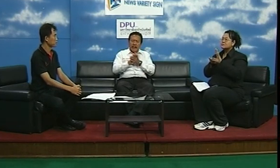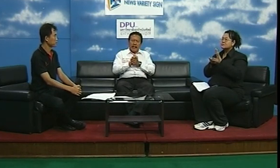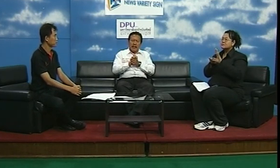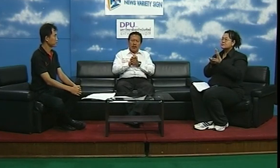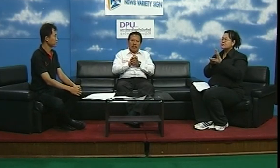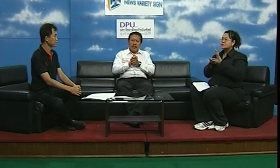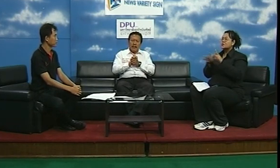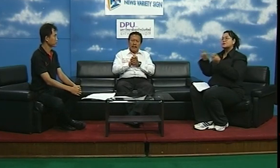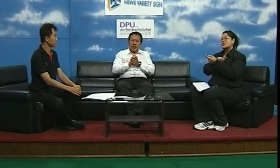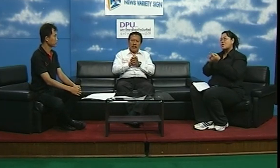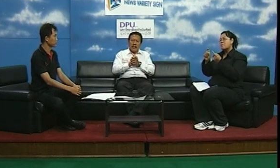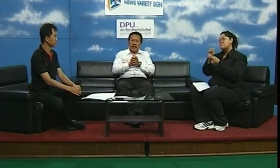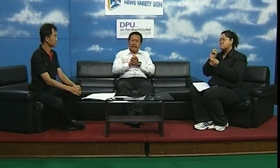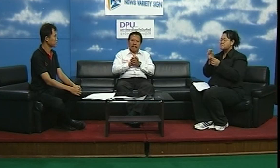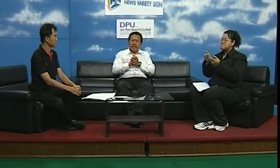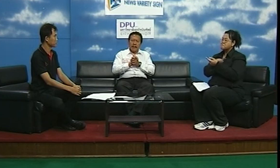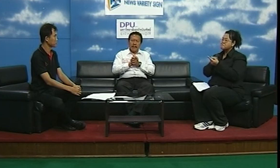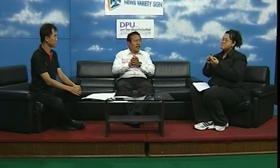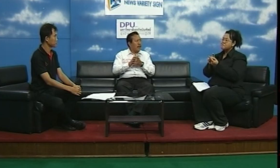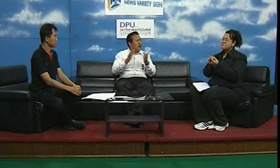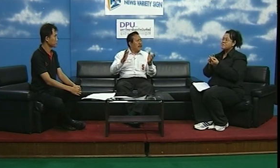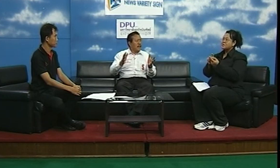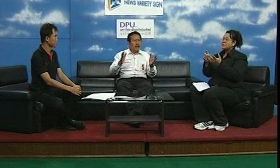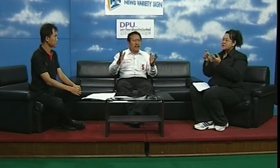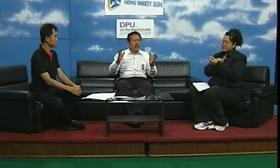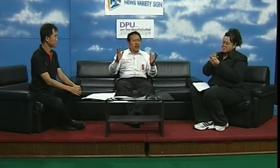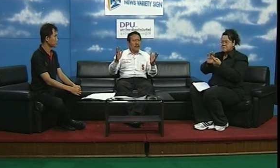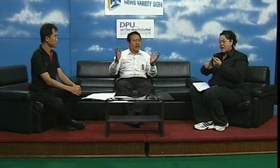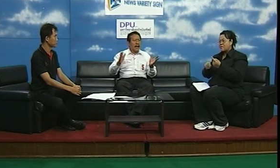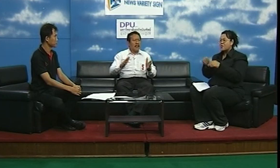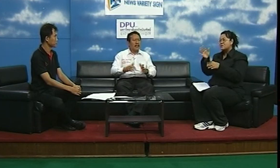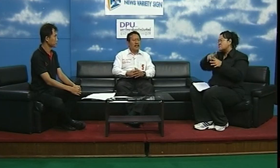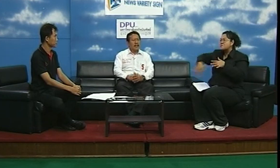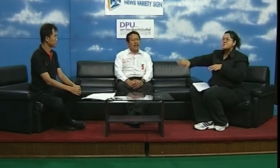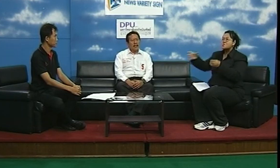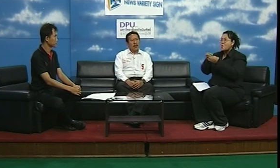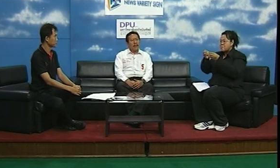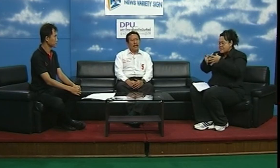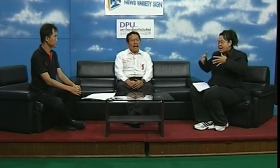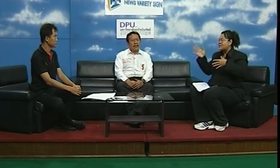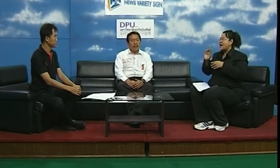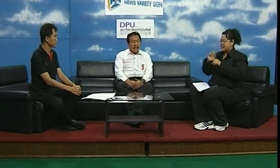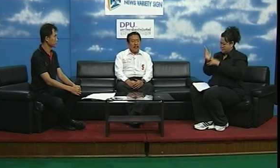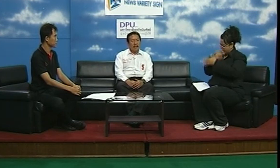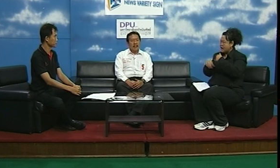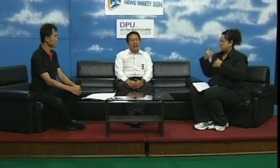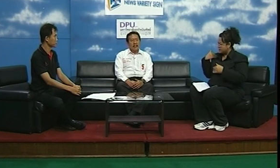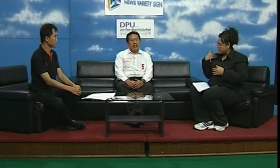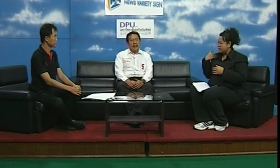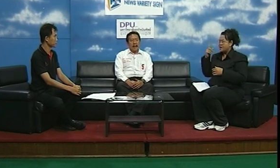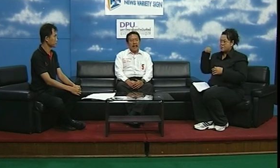เขาเรีวฒนัสัคมก็คอเป็คนที่ไม่ใช่ majority คือไม่ใช่คนส่วนมากคนพิการณก็มี